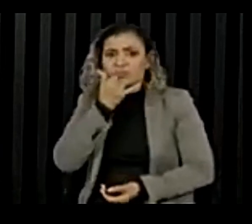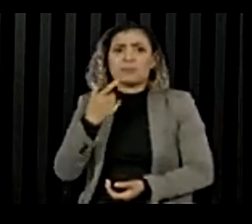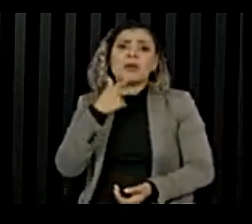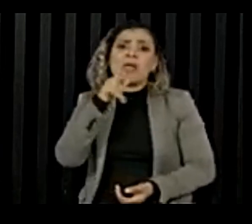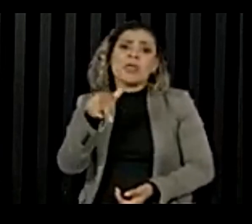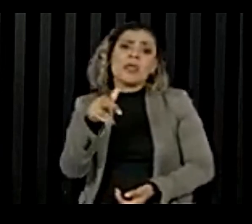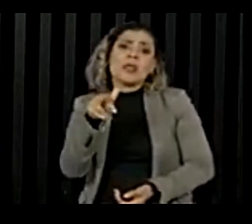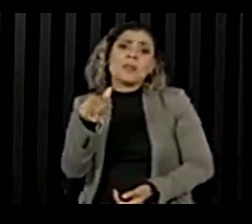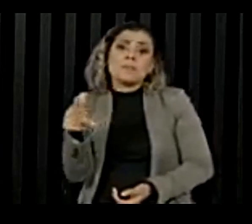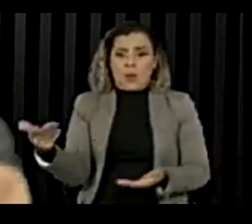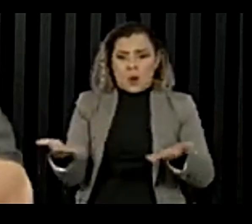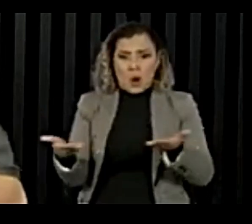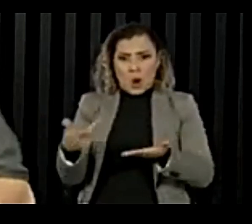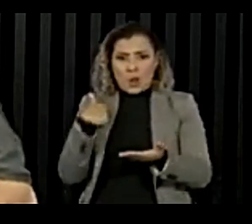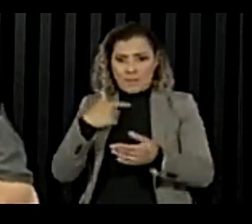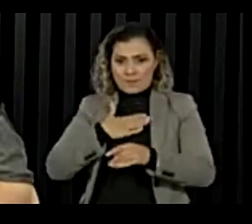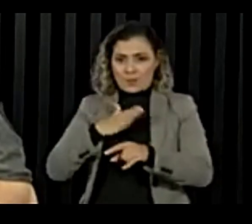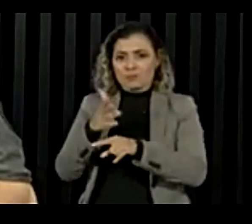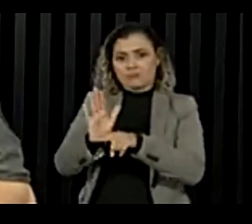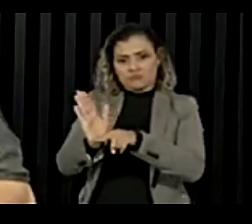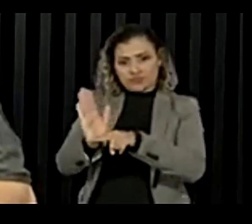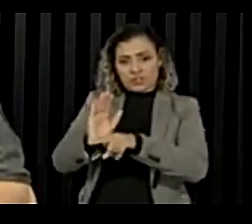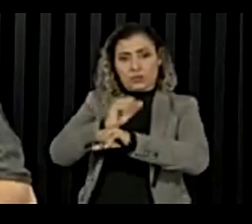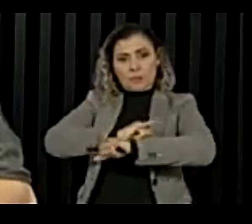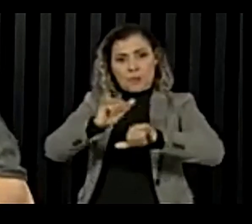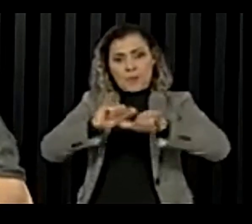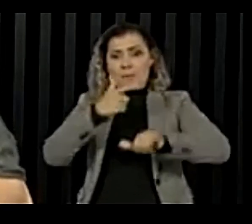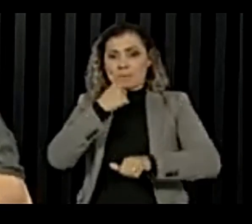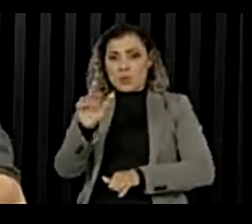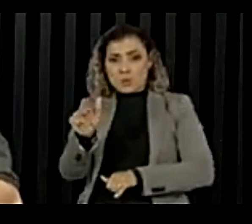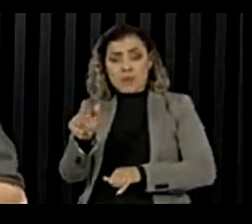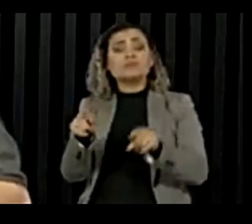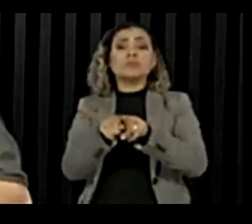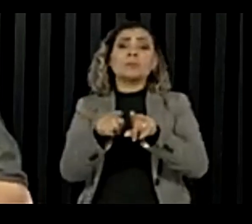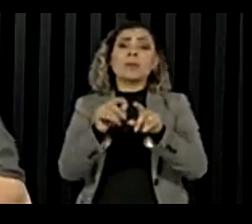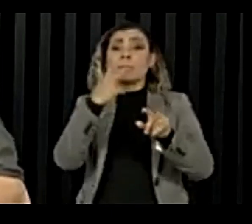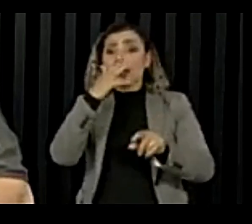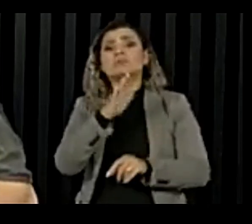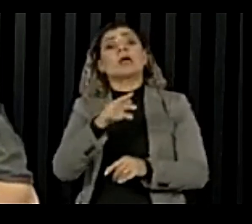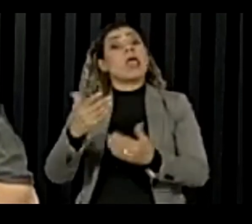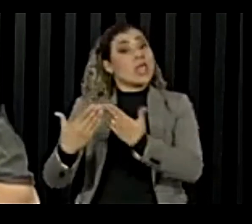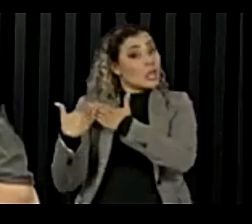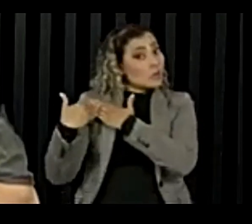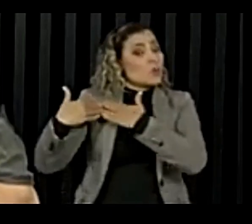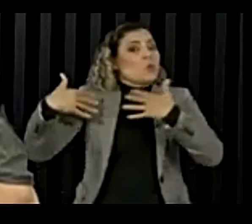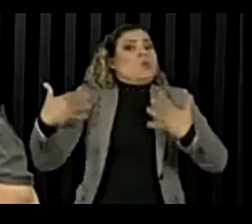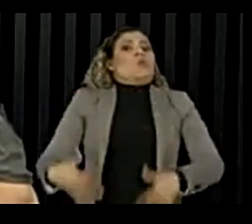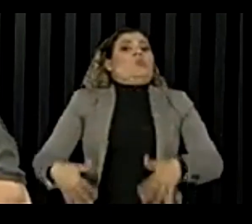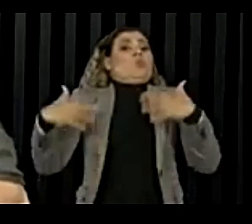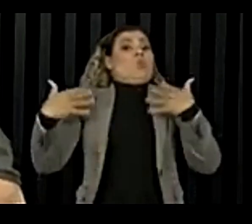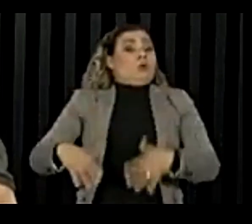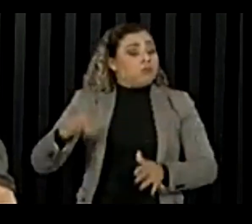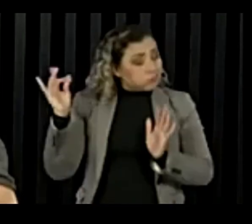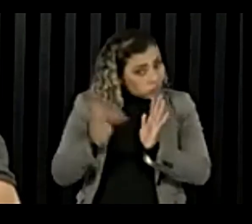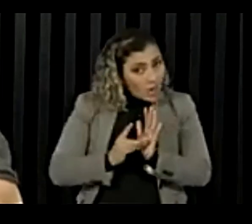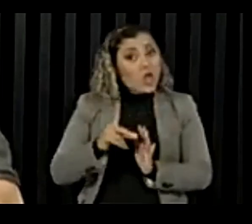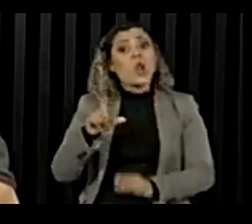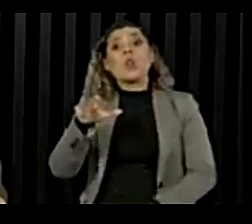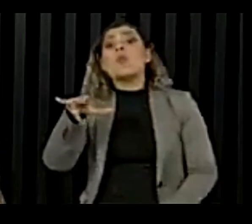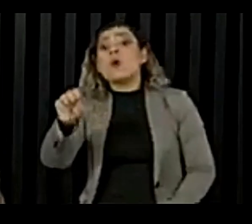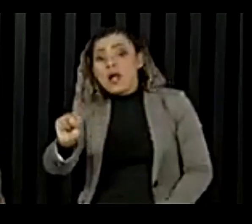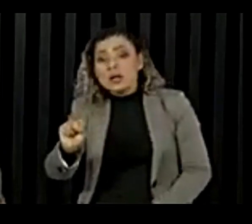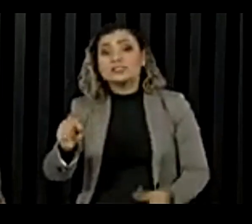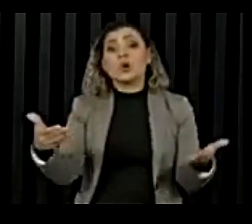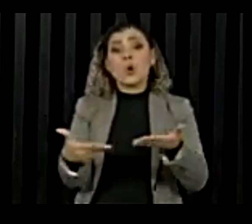irmão se comunica muito, essa idade há uma responsabilidade colossal quando você se comunica com esse público. O Lucas hoje possui